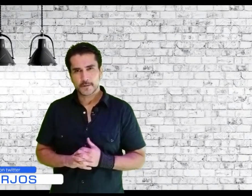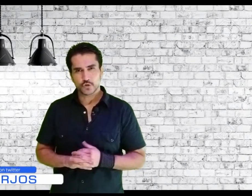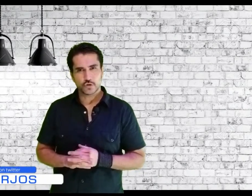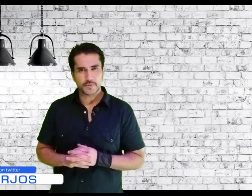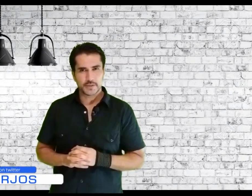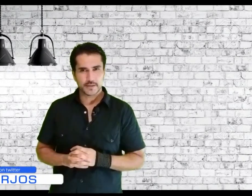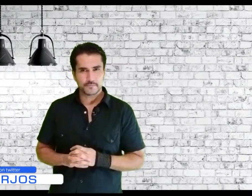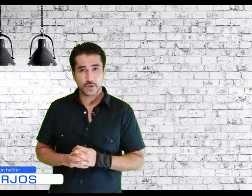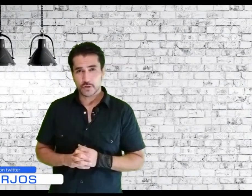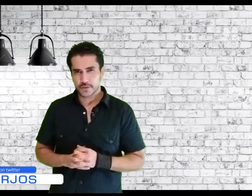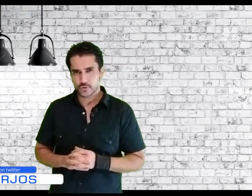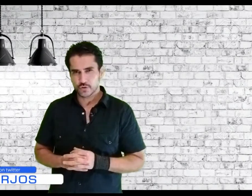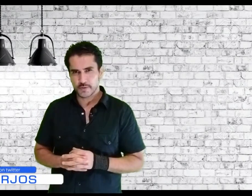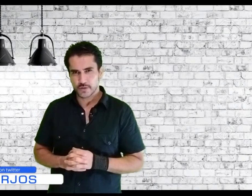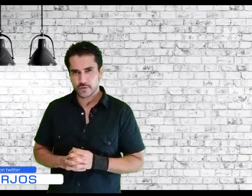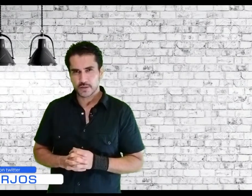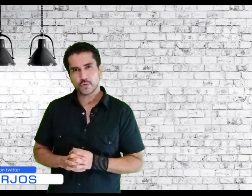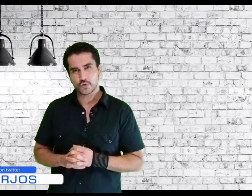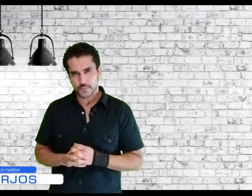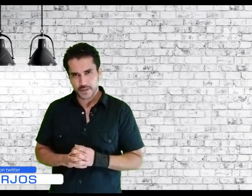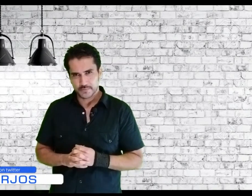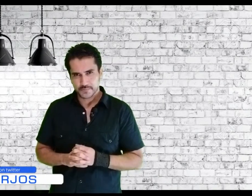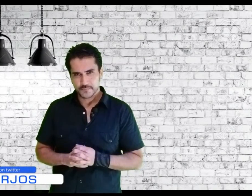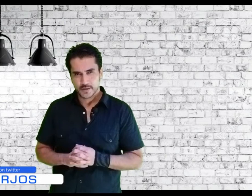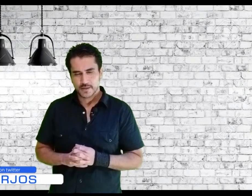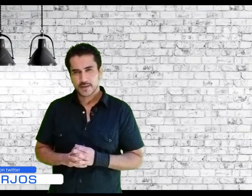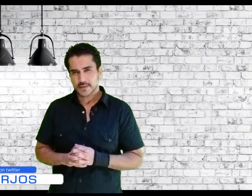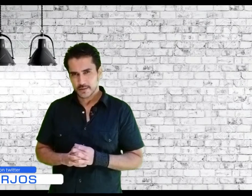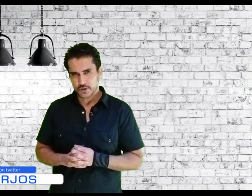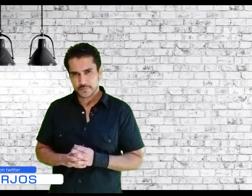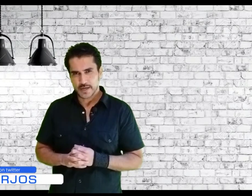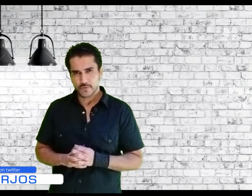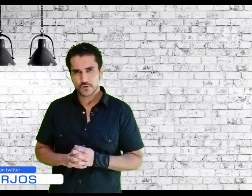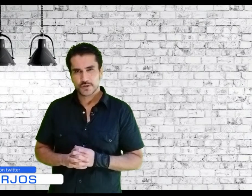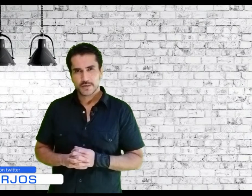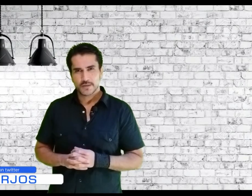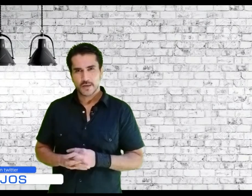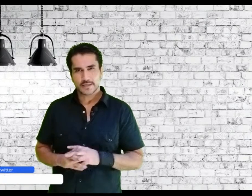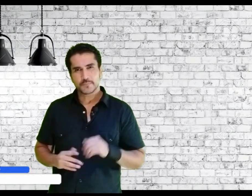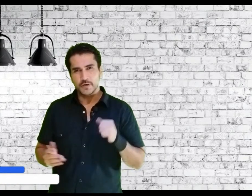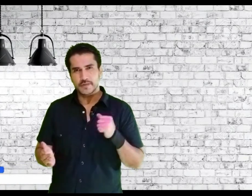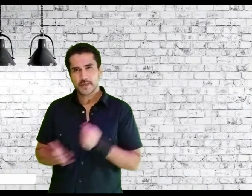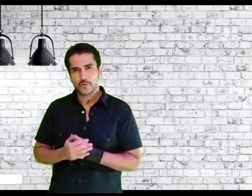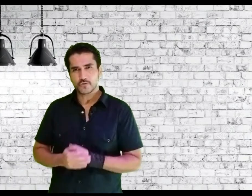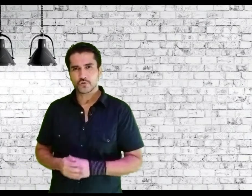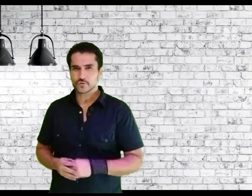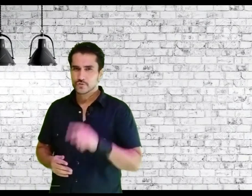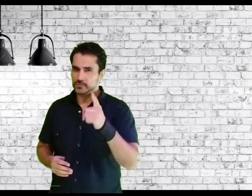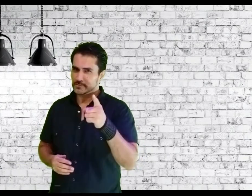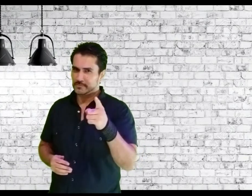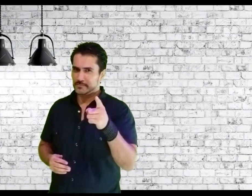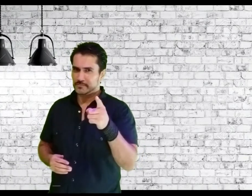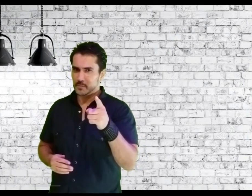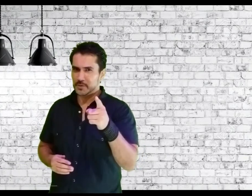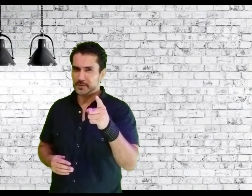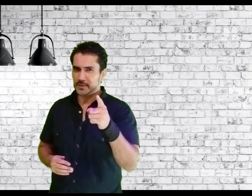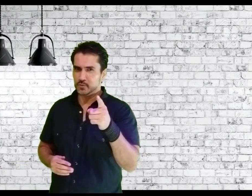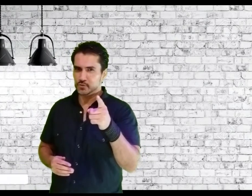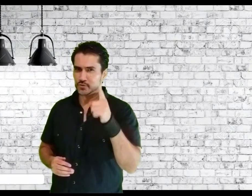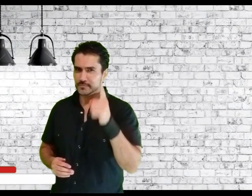se olviden, miércoles 21 de mayo, 8 p.m. Así que los esperamos y gracias por haber estado con nosotros. Vamos a aprender juntos.